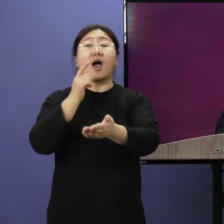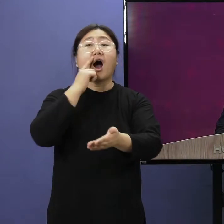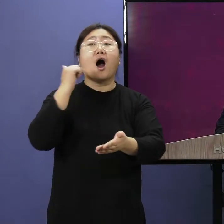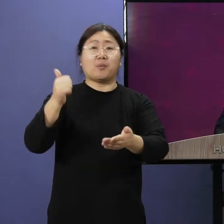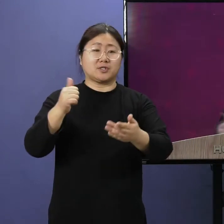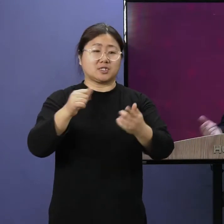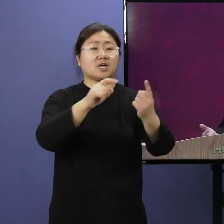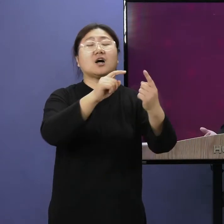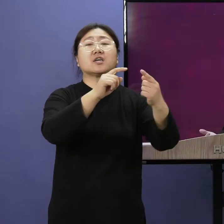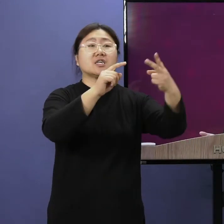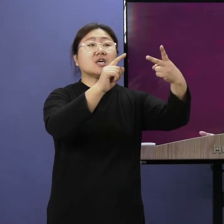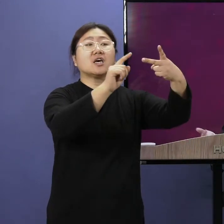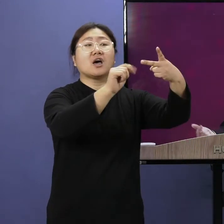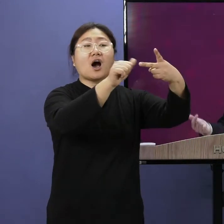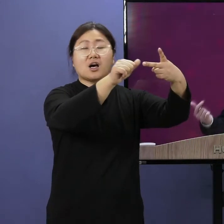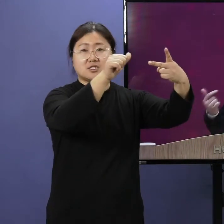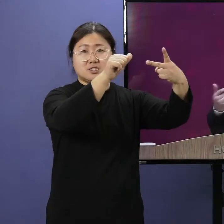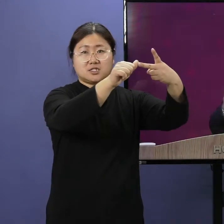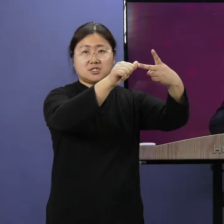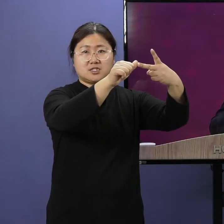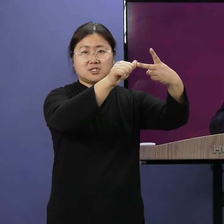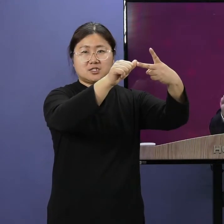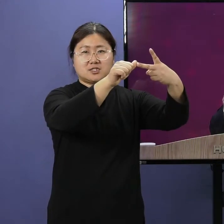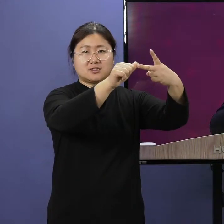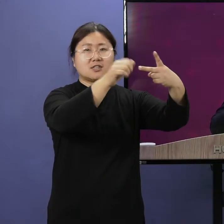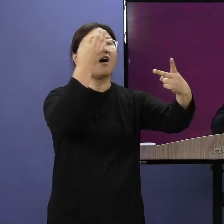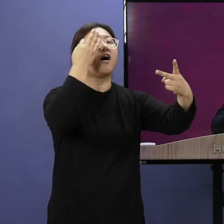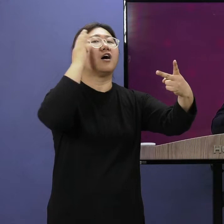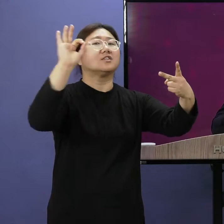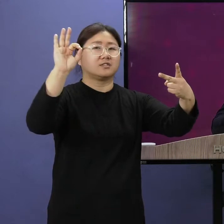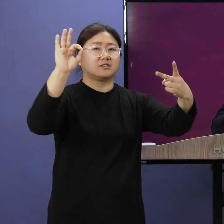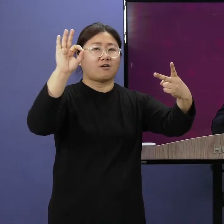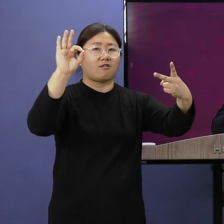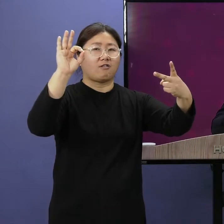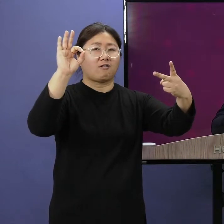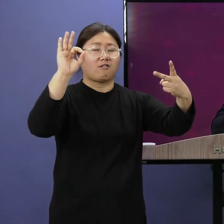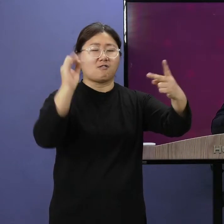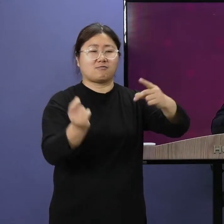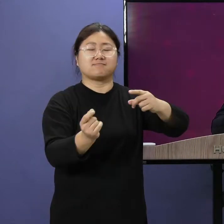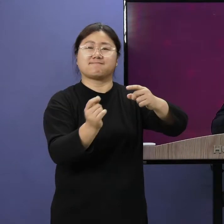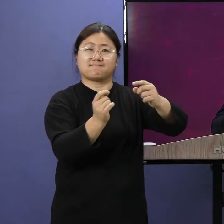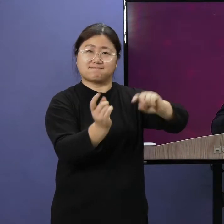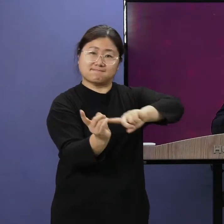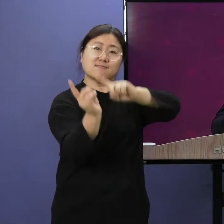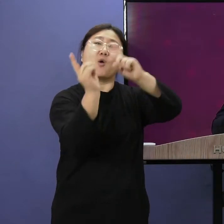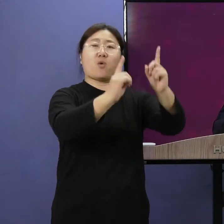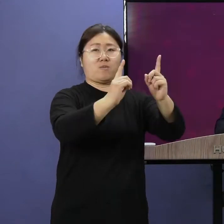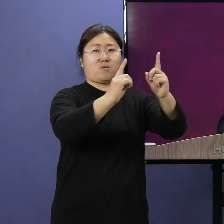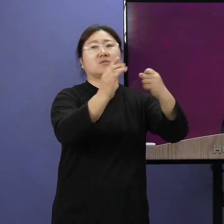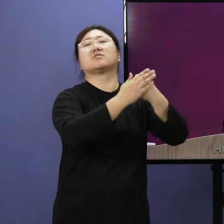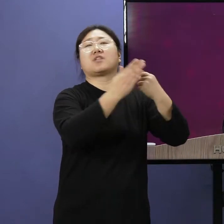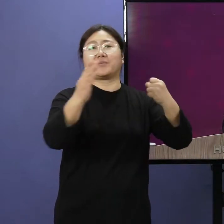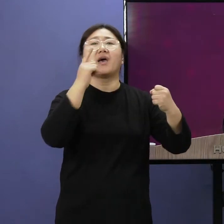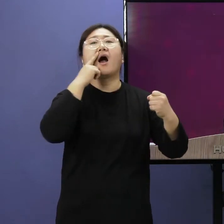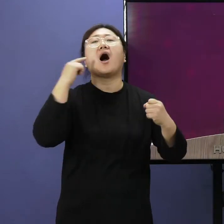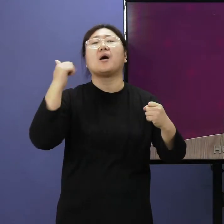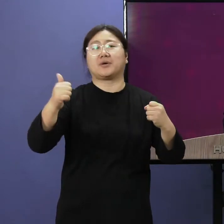줌으로써 마을 사람들의 그 재산의 피해는 아버지가 감수하는 것이죠.